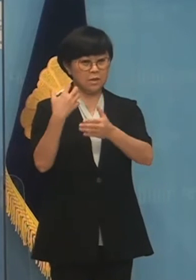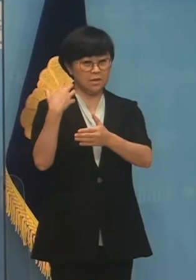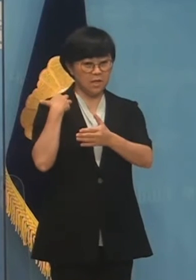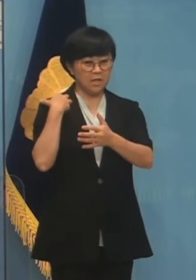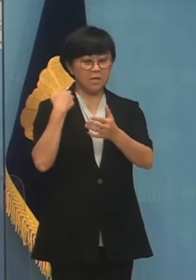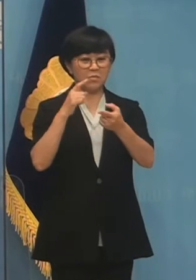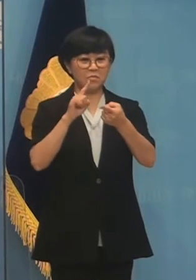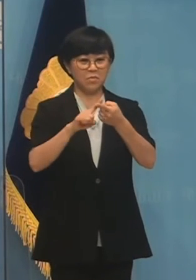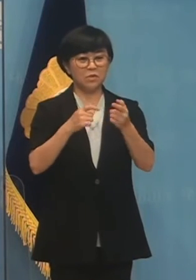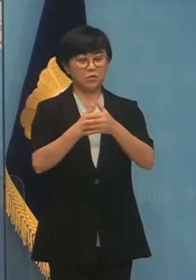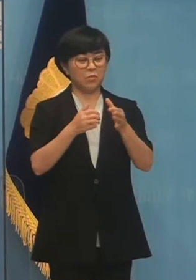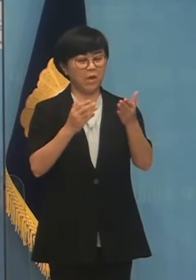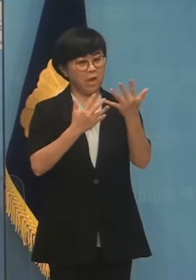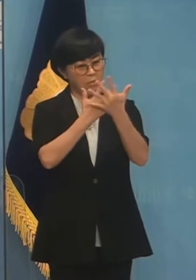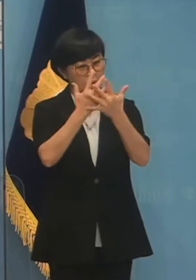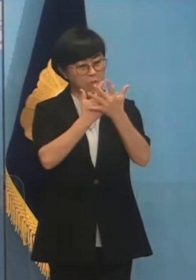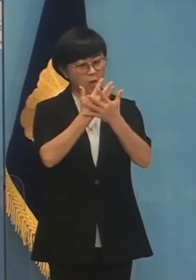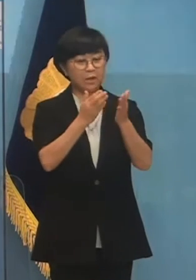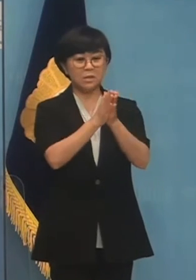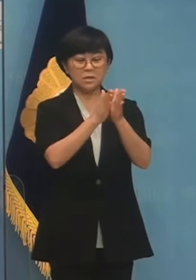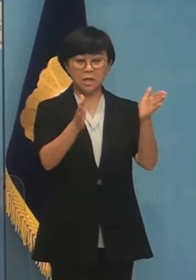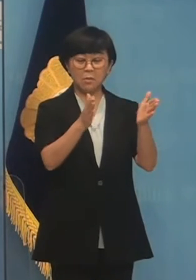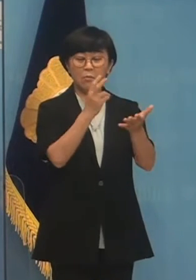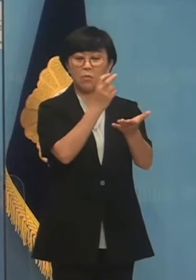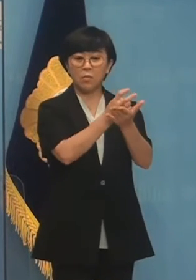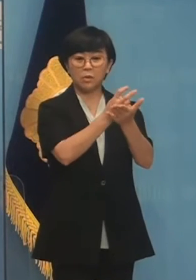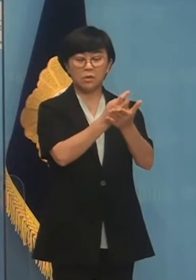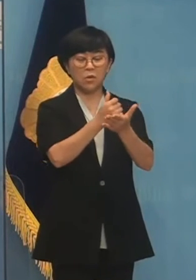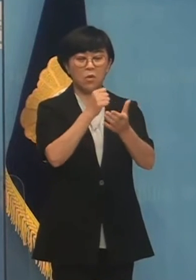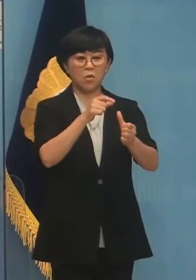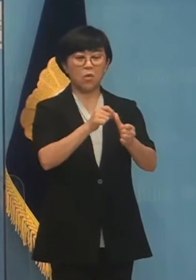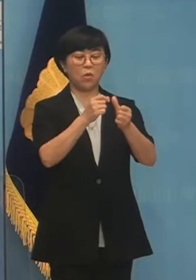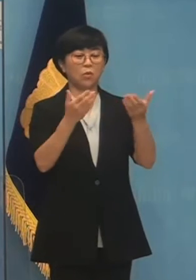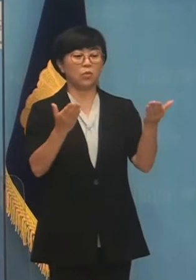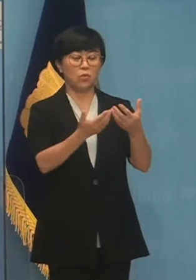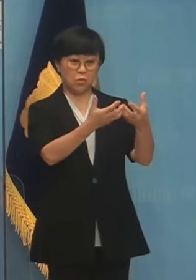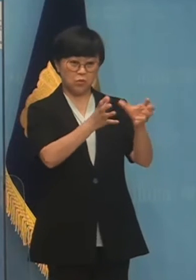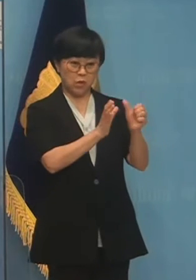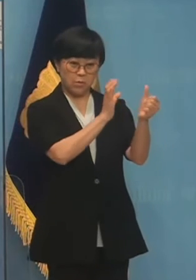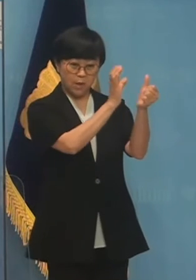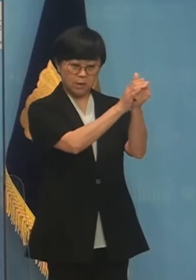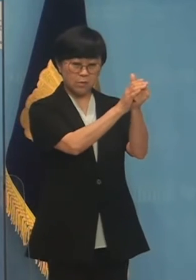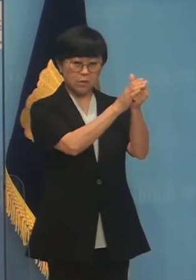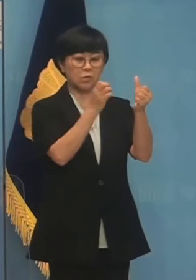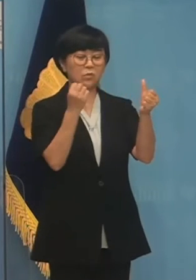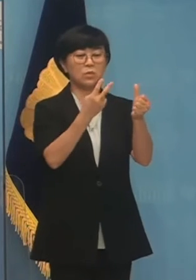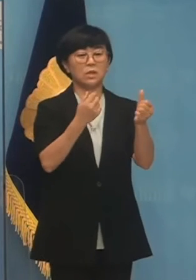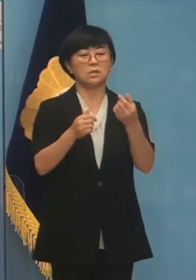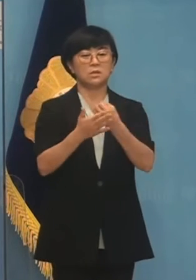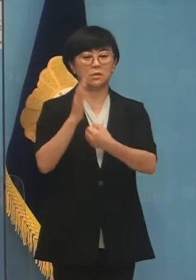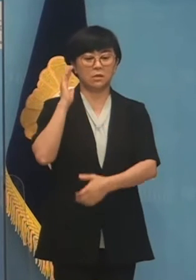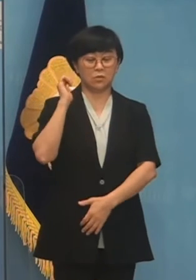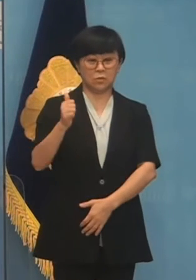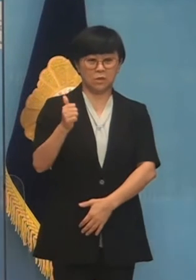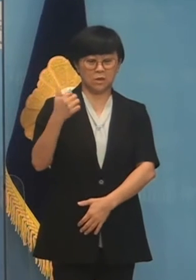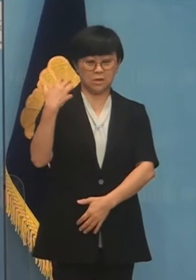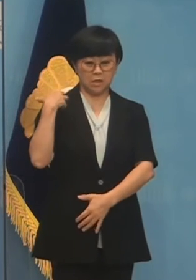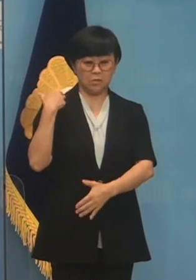한 중대재해처벌법 시행령을 고용노동부에 외주하면서 또다시 대통령의